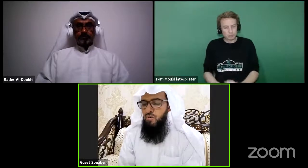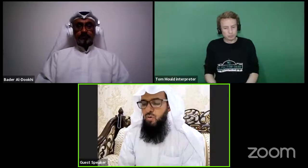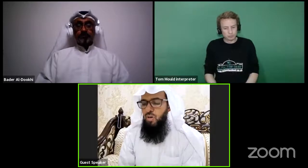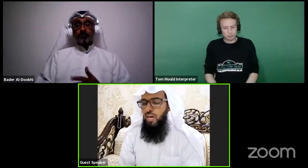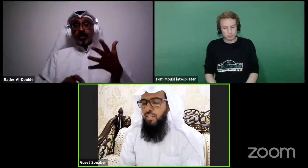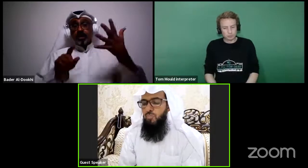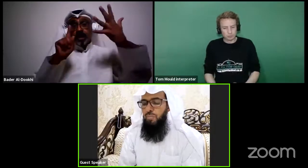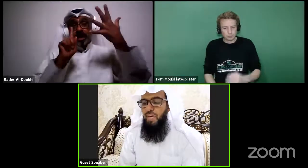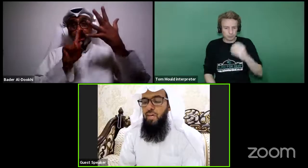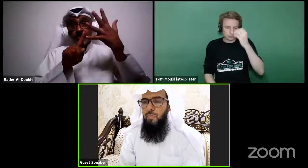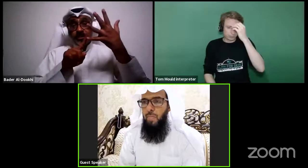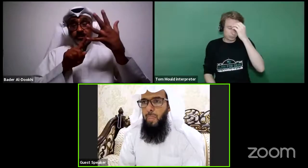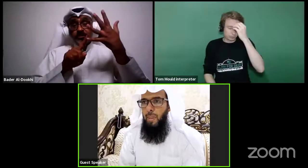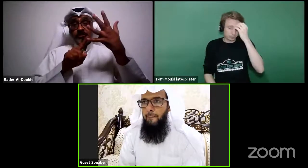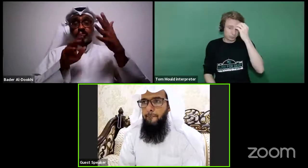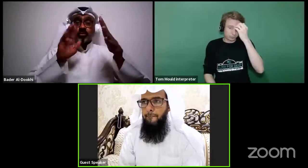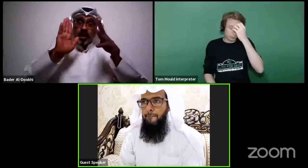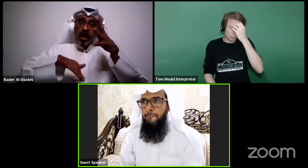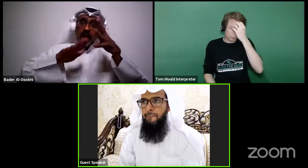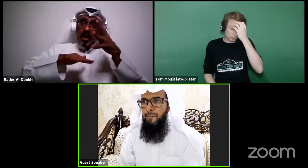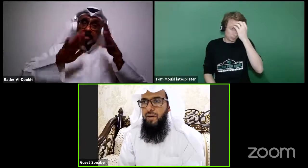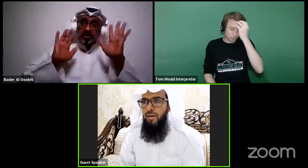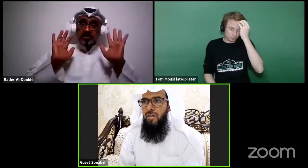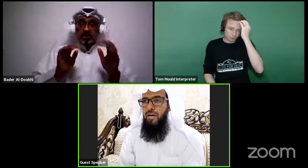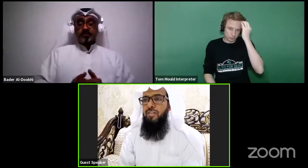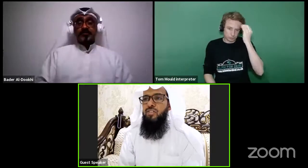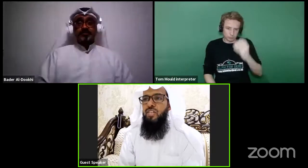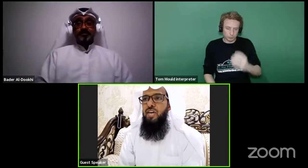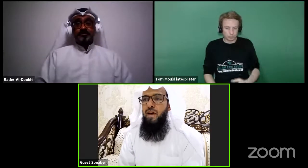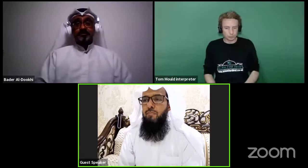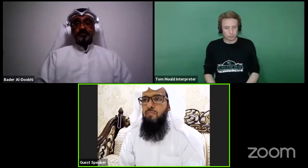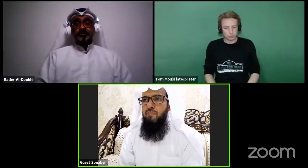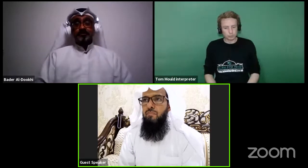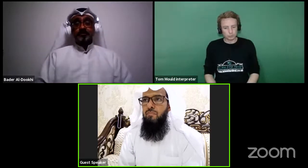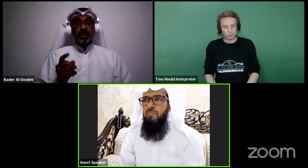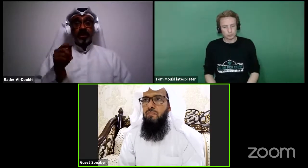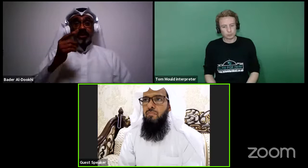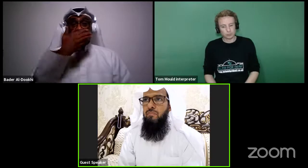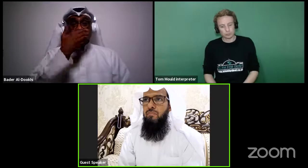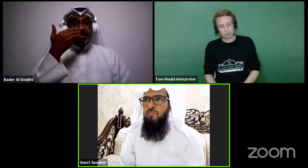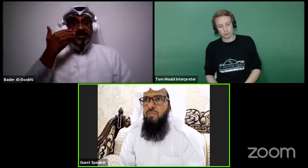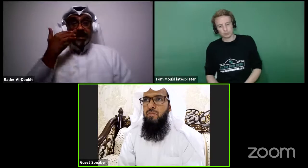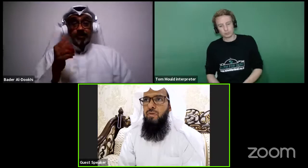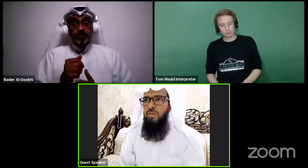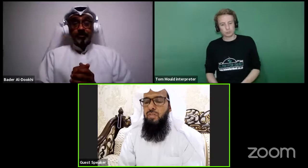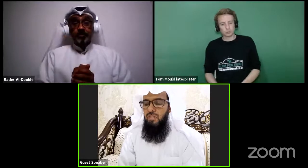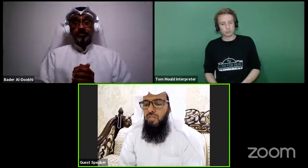الخامس وأختم به أن الصيام